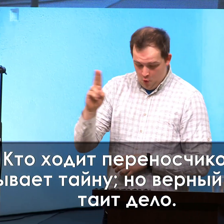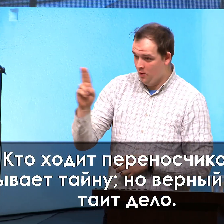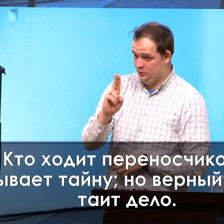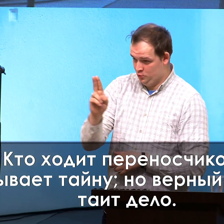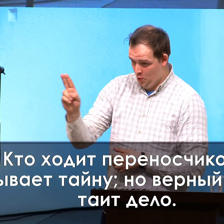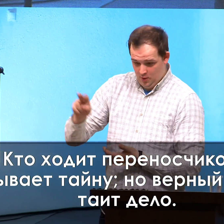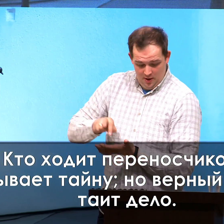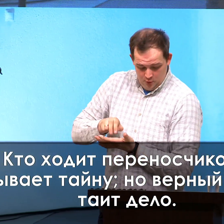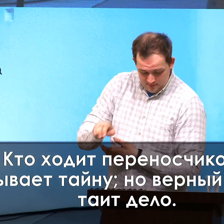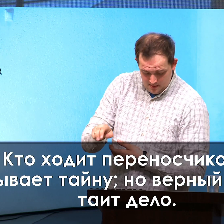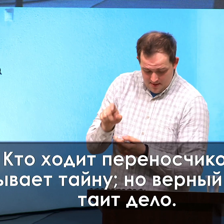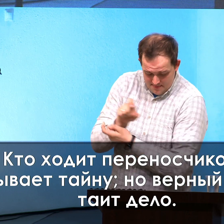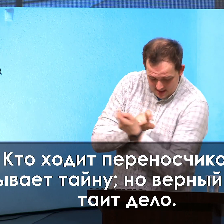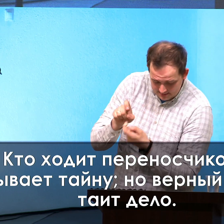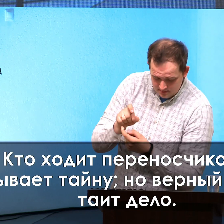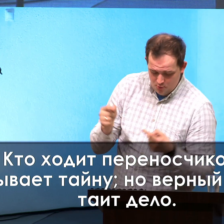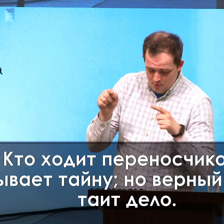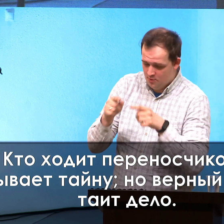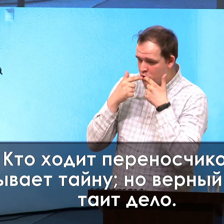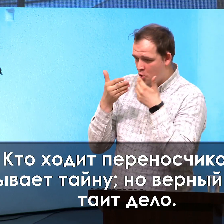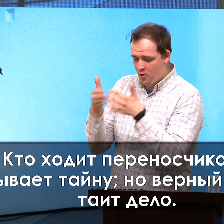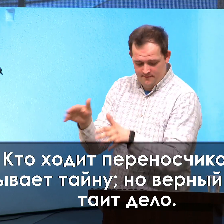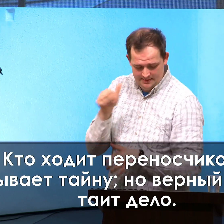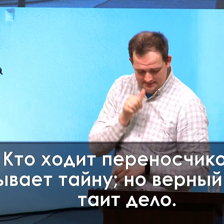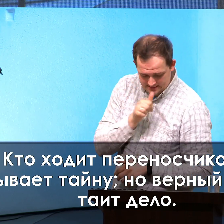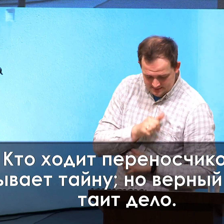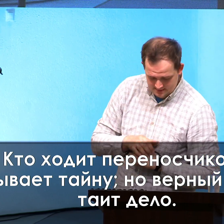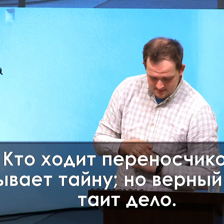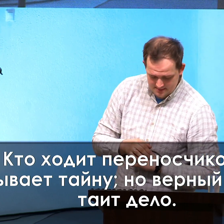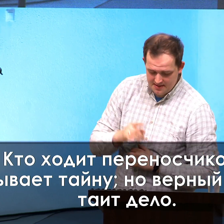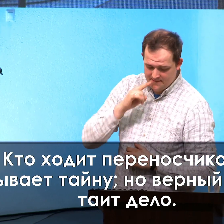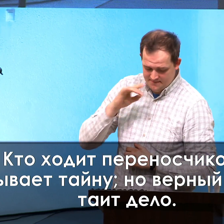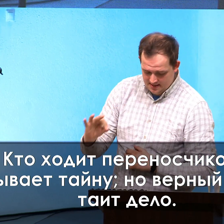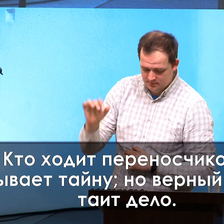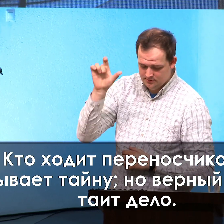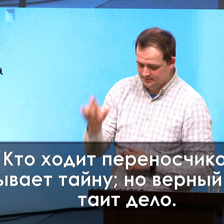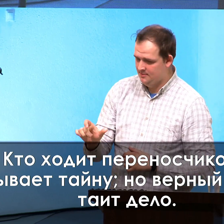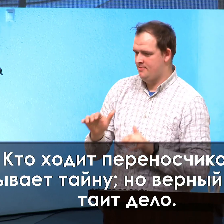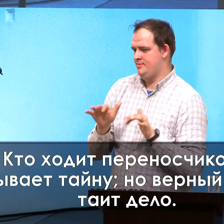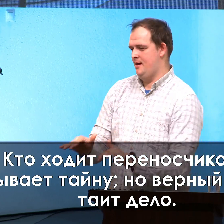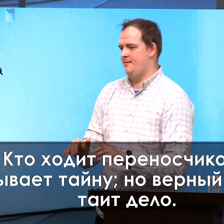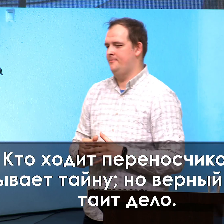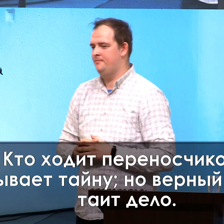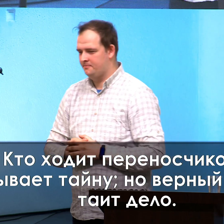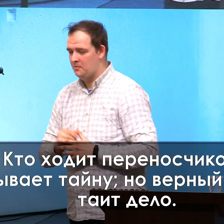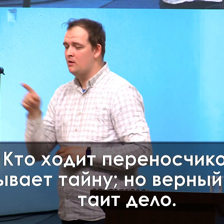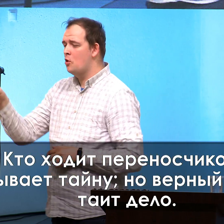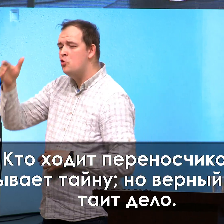Кто ходит переносчиком, тот открывает тайну, но верный человек таит дело.